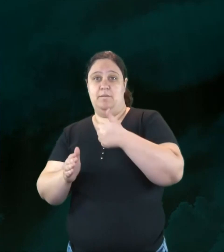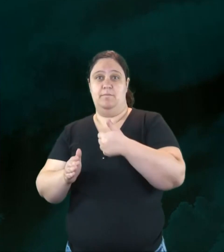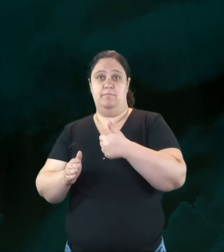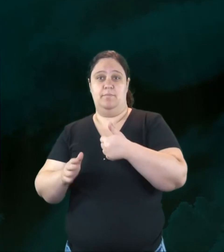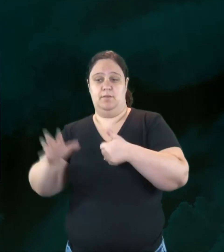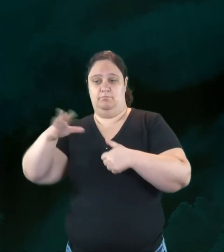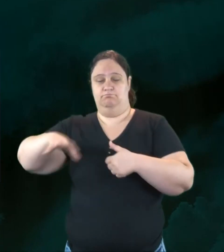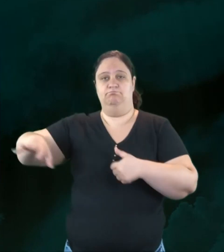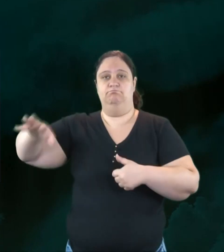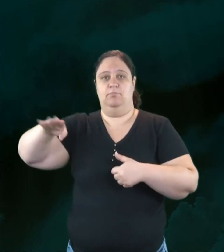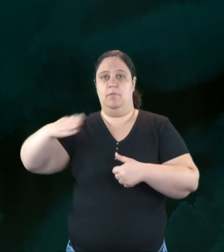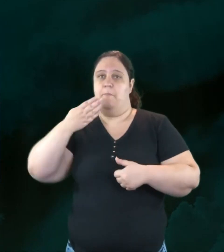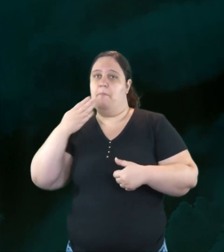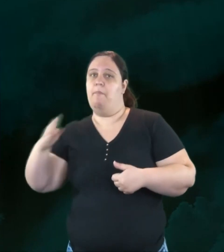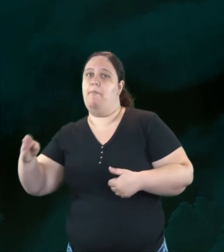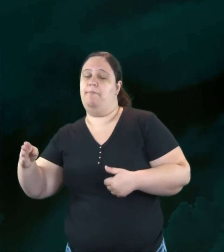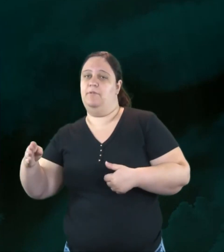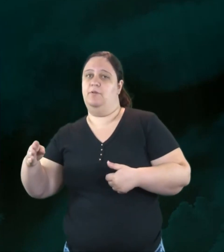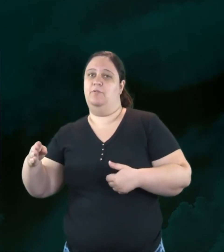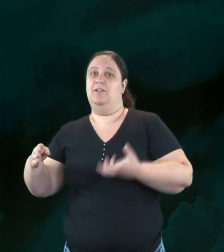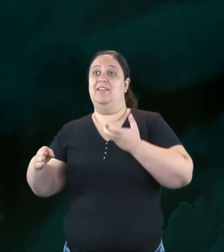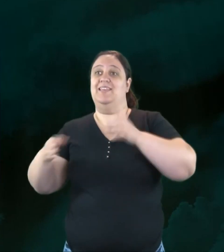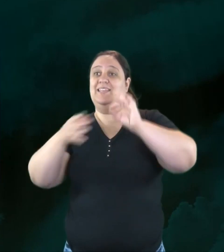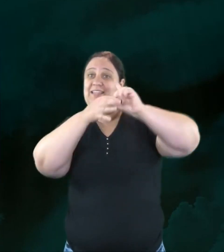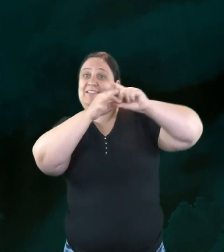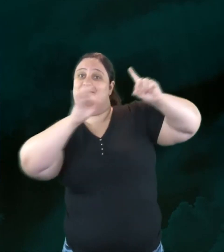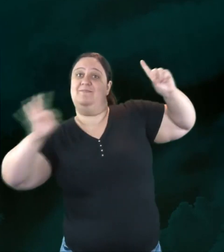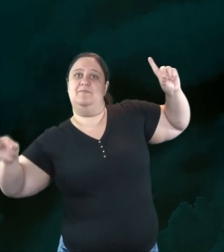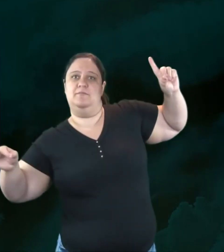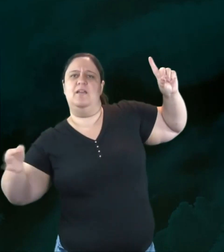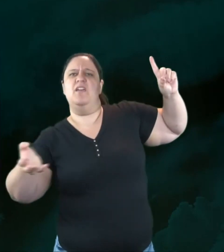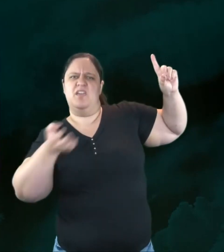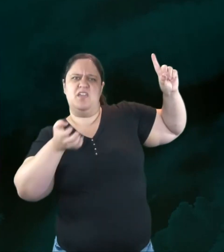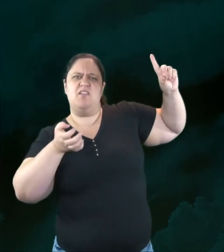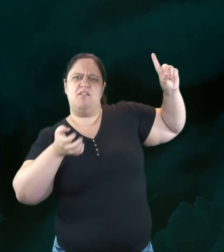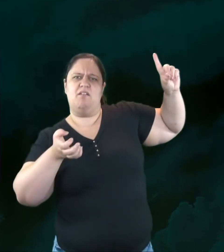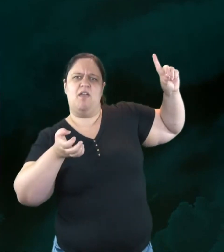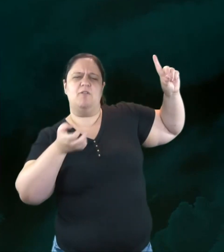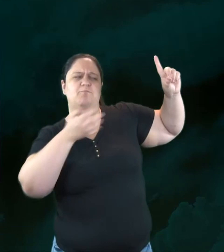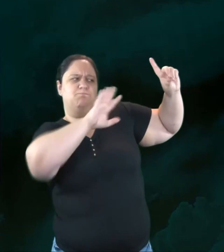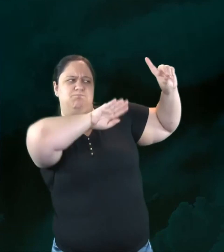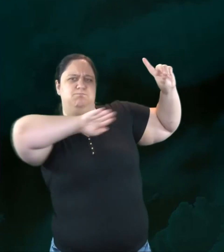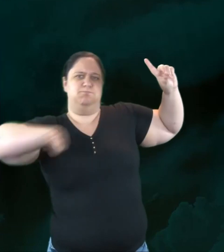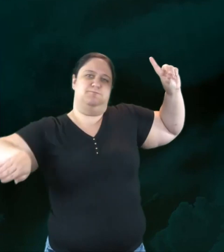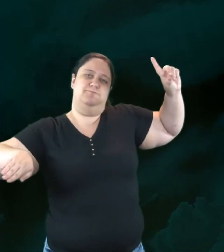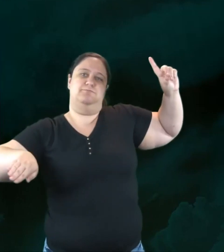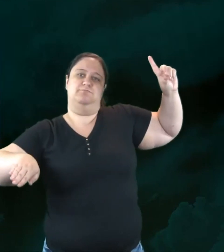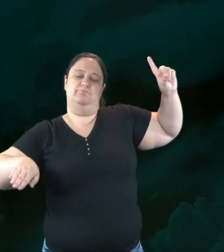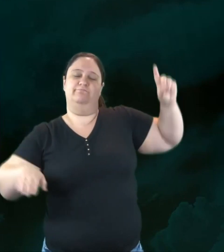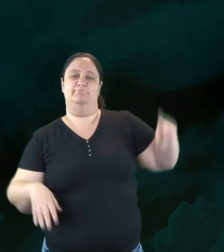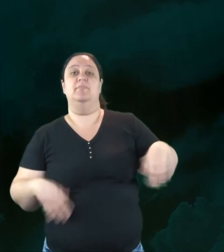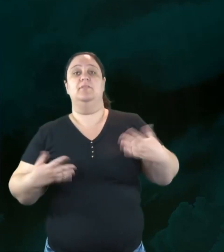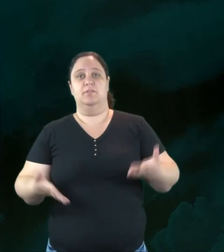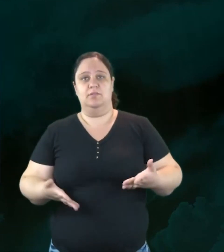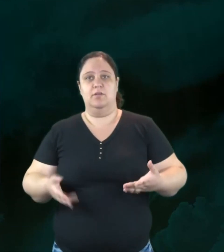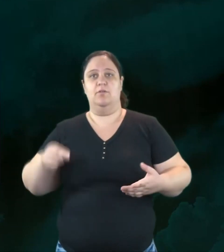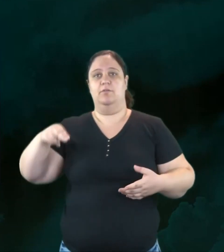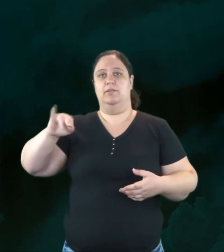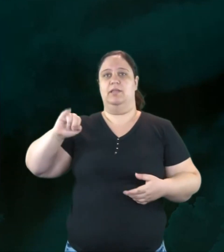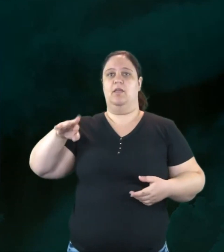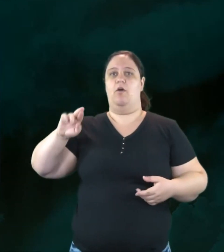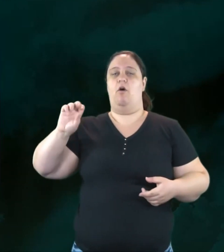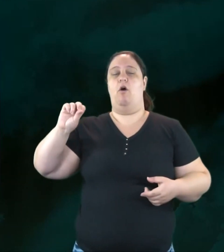até fazer esse desligamento de Deus, até como criatura. Então, Nimrod começou a